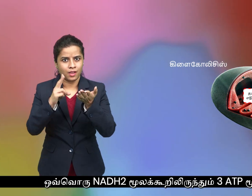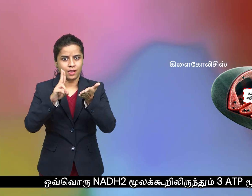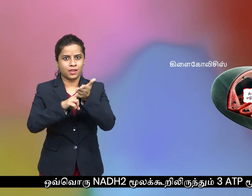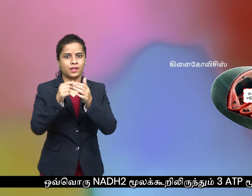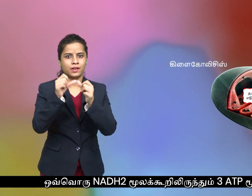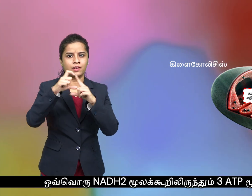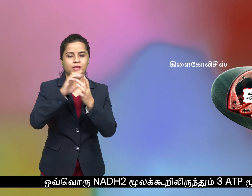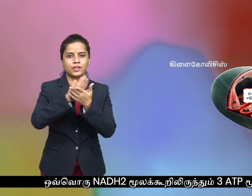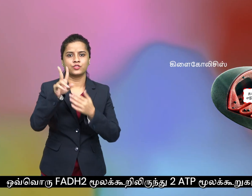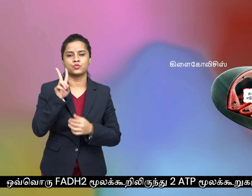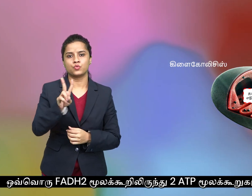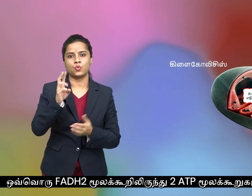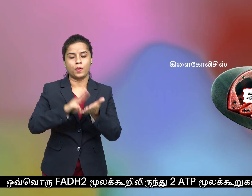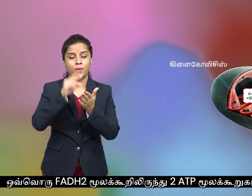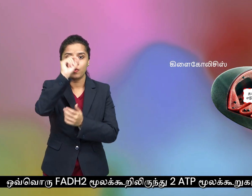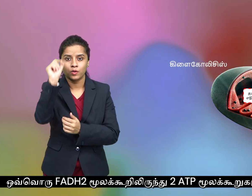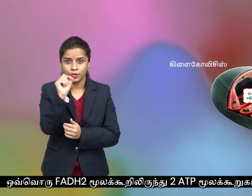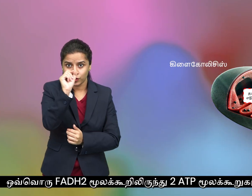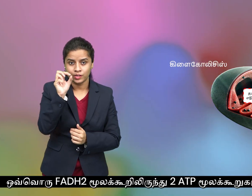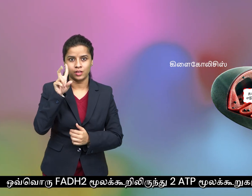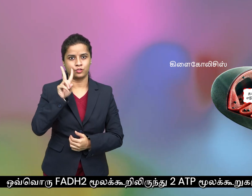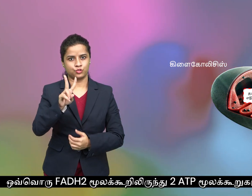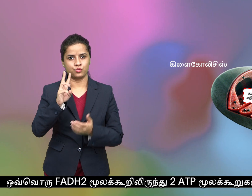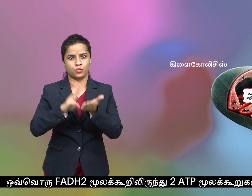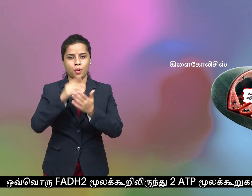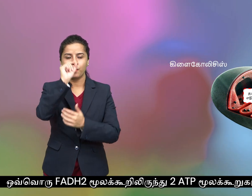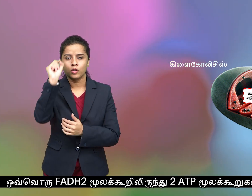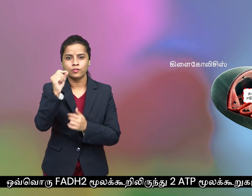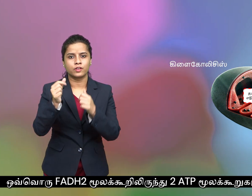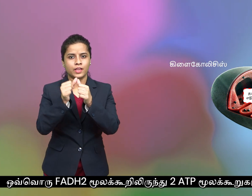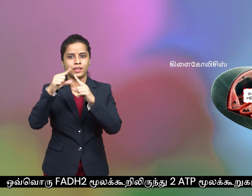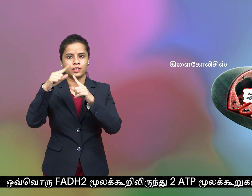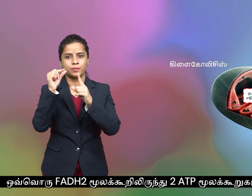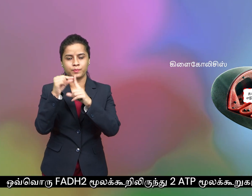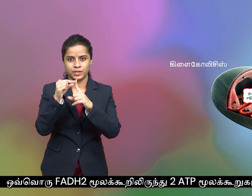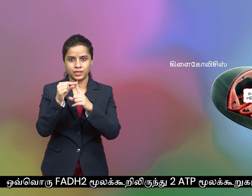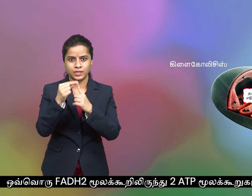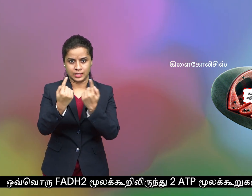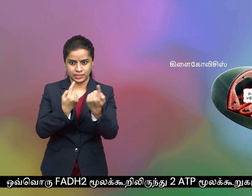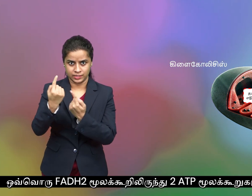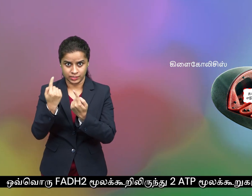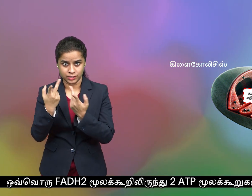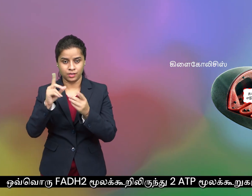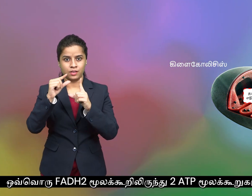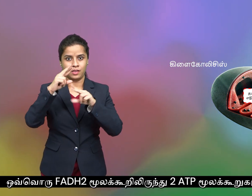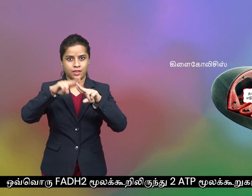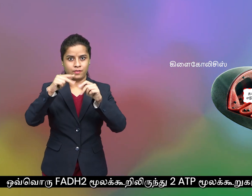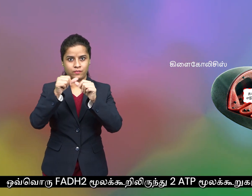மூலக்கூறுகளும் ஒவ்வொரு FADH2 மூலக்கூறிலிருந்து 2 ATP மூலக்கூறுகளும்